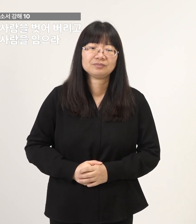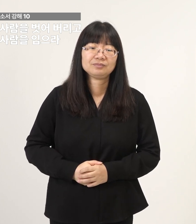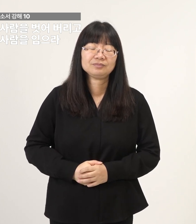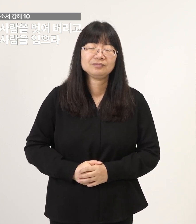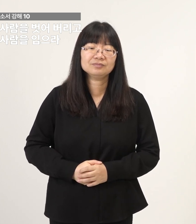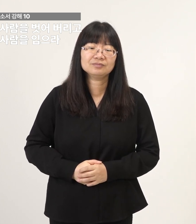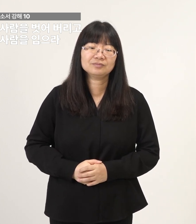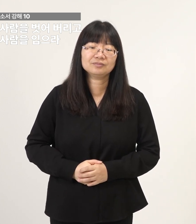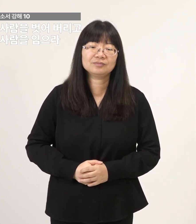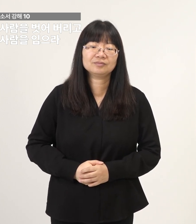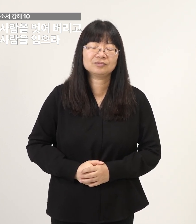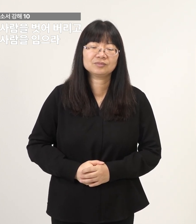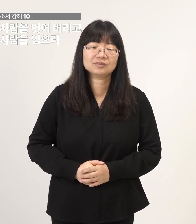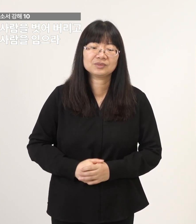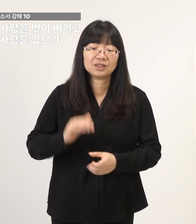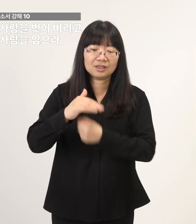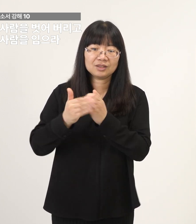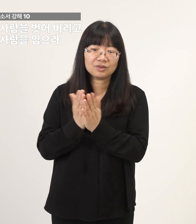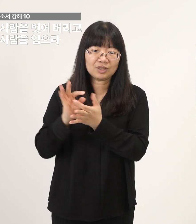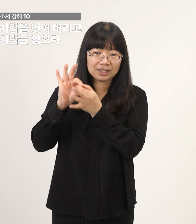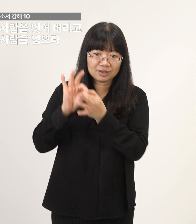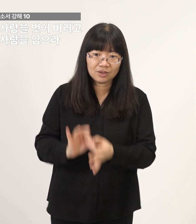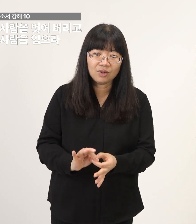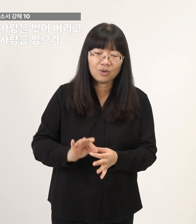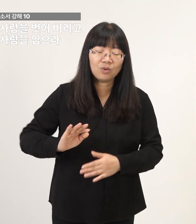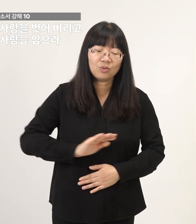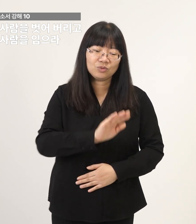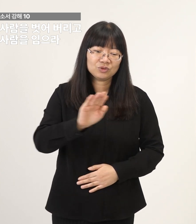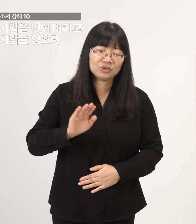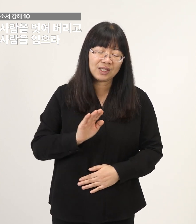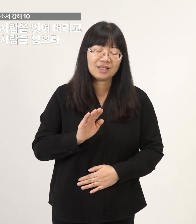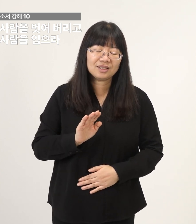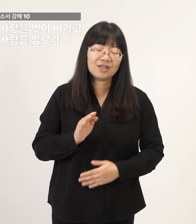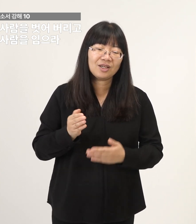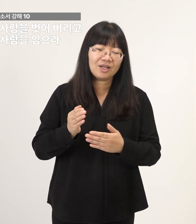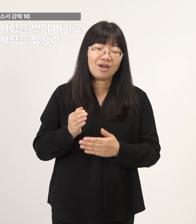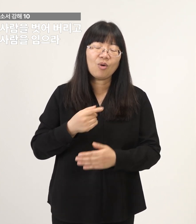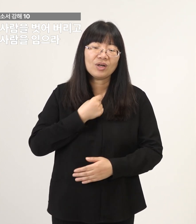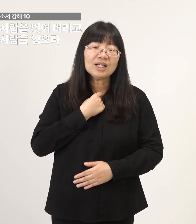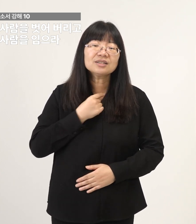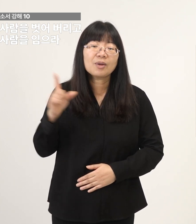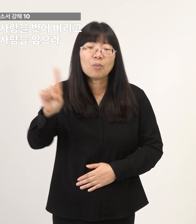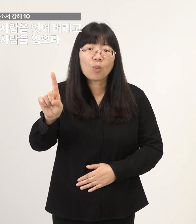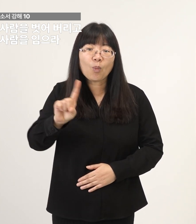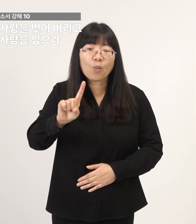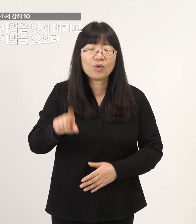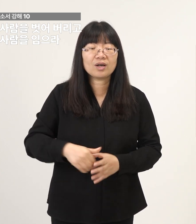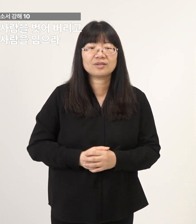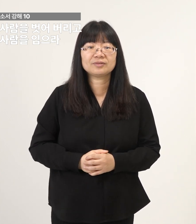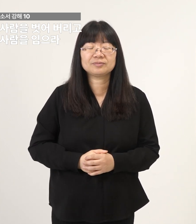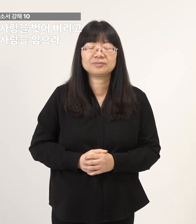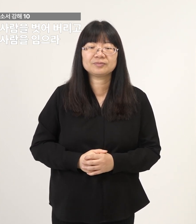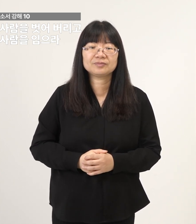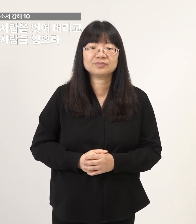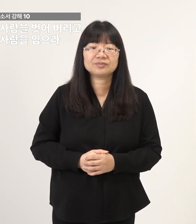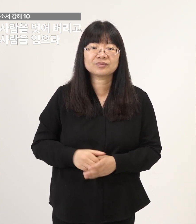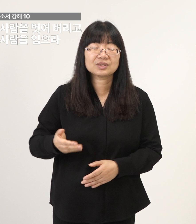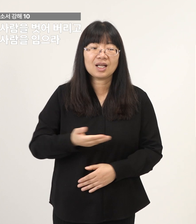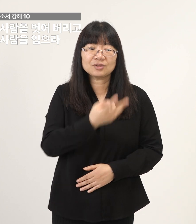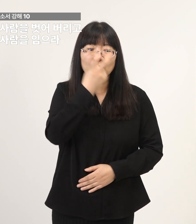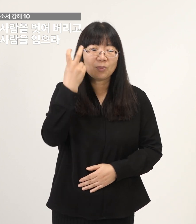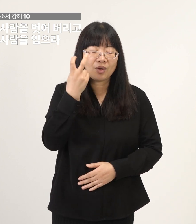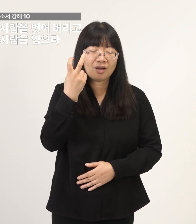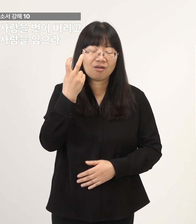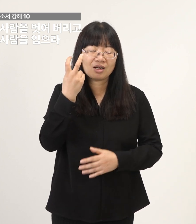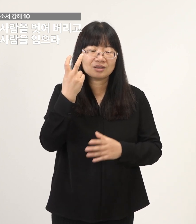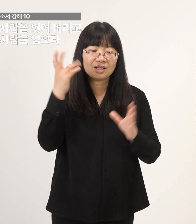자, 그러면 성경은 이어서 우리에게 뭘 요구하는가를 잘 보십시다. 그들의 총명이 어두워지고